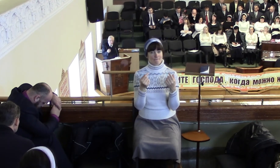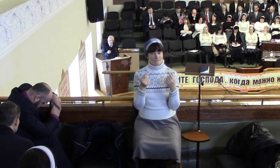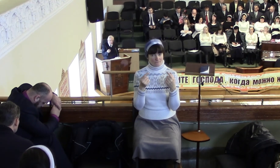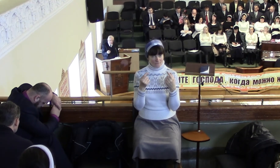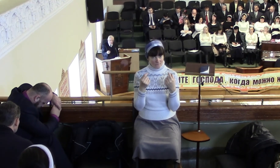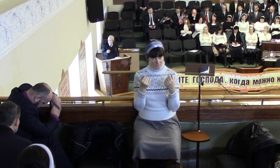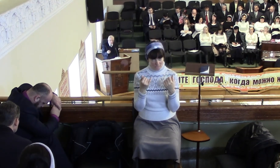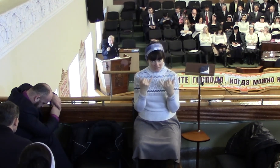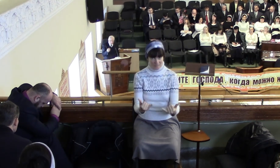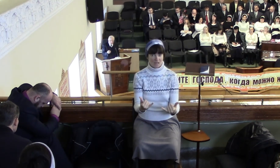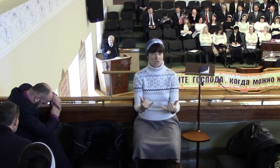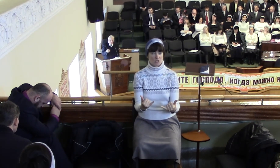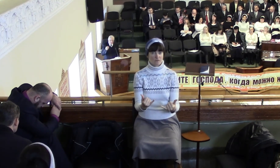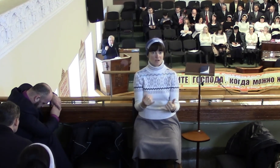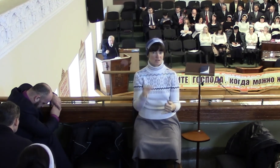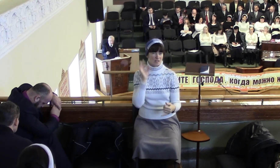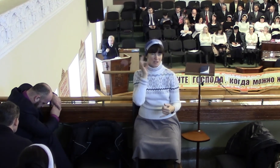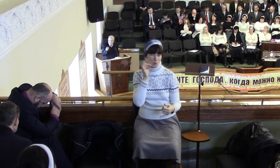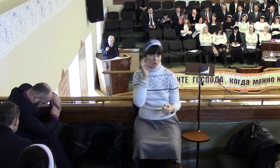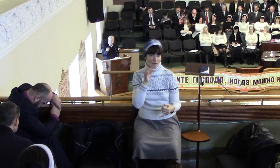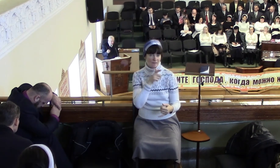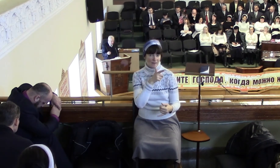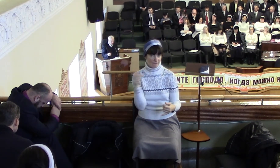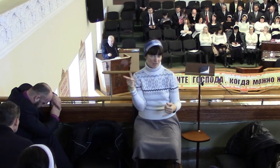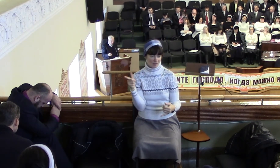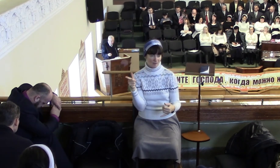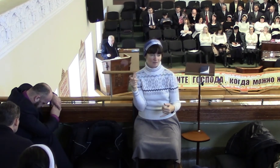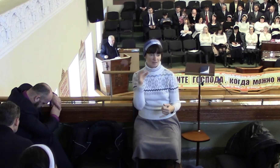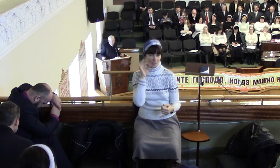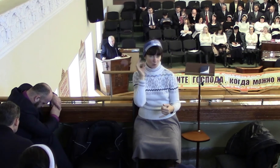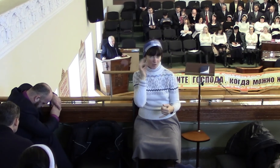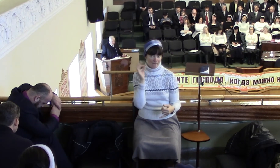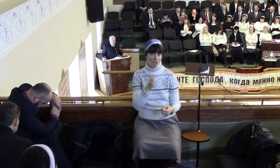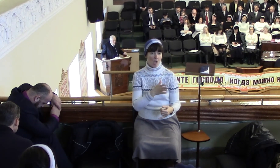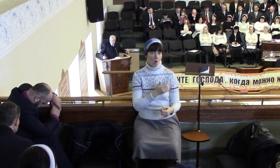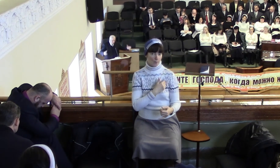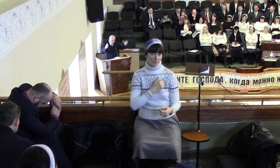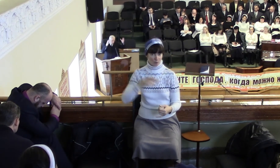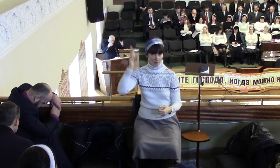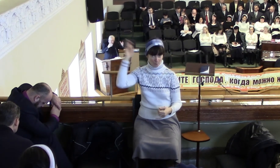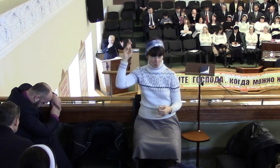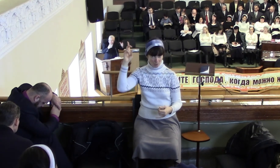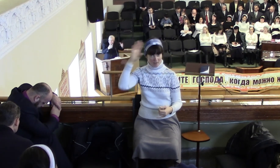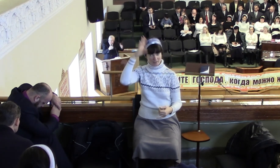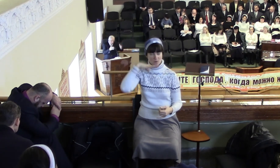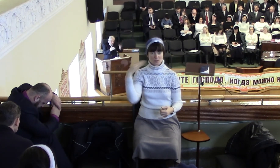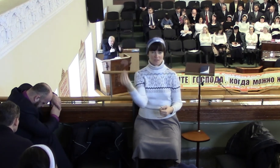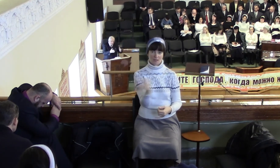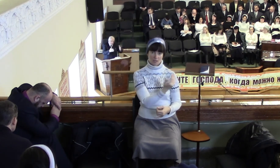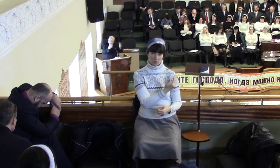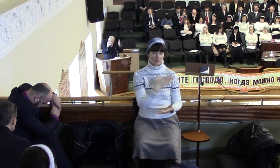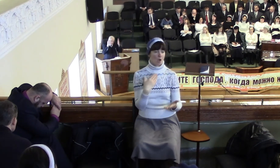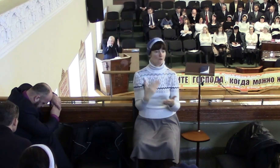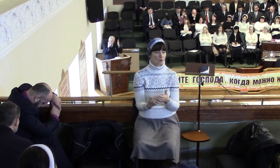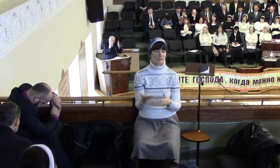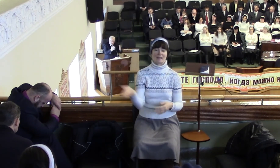лукавого века, по воле Бога и Отца нашего. Братья и сестры, Голгофа – это место,